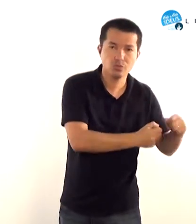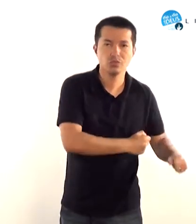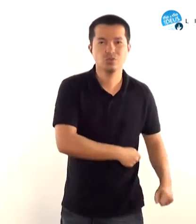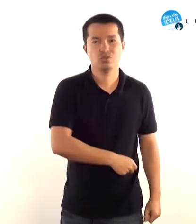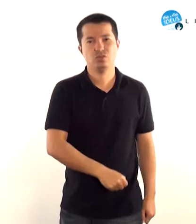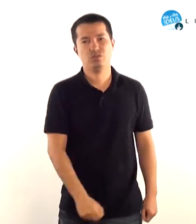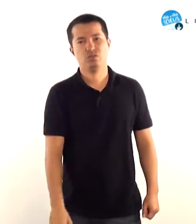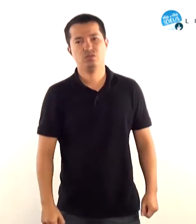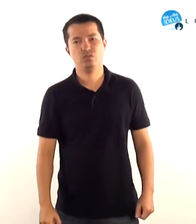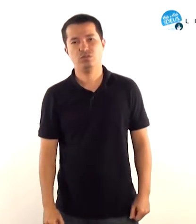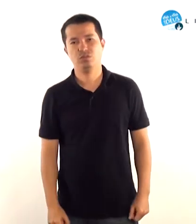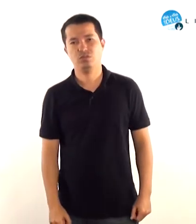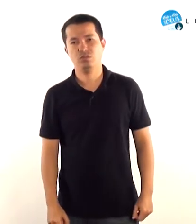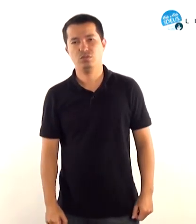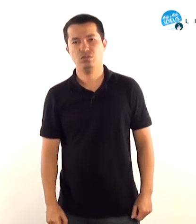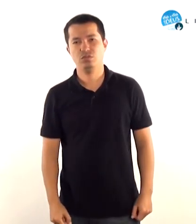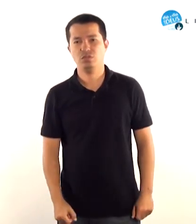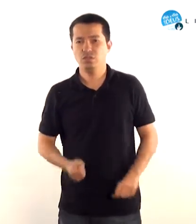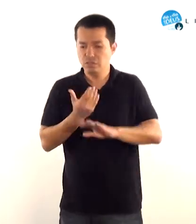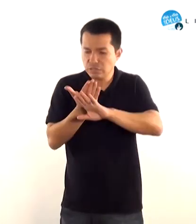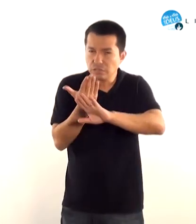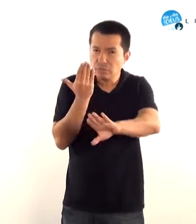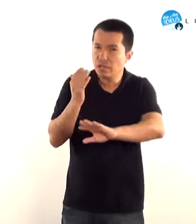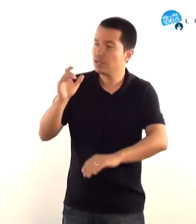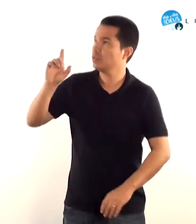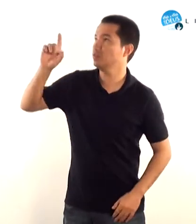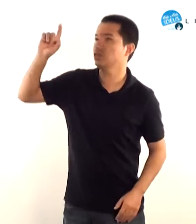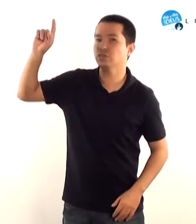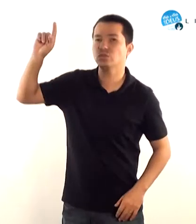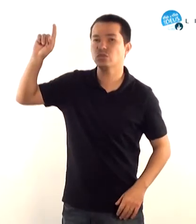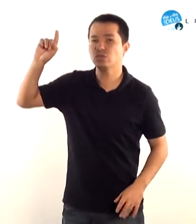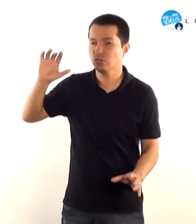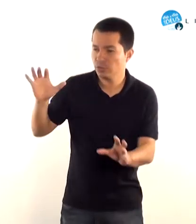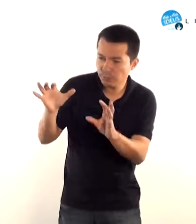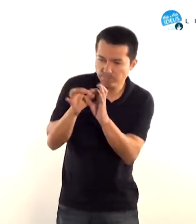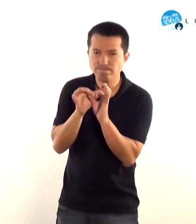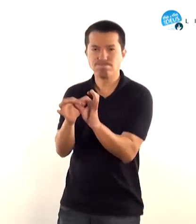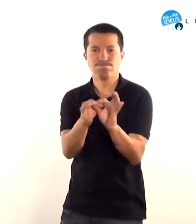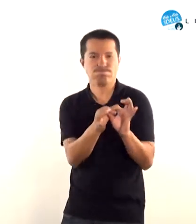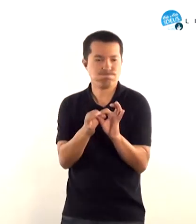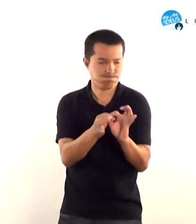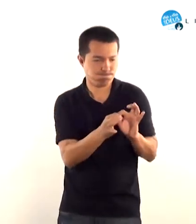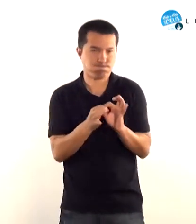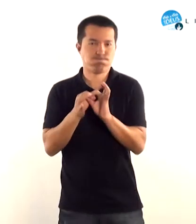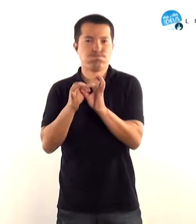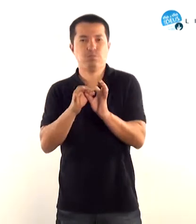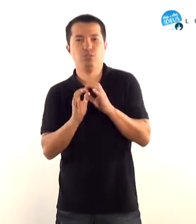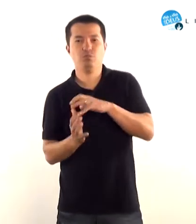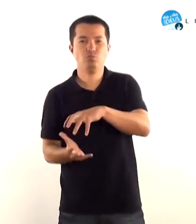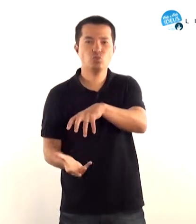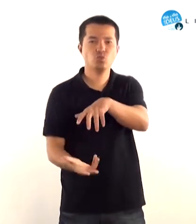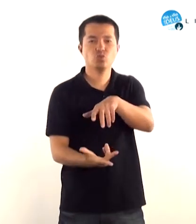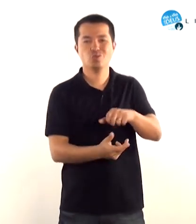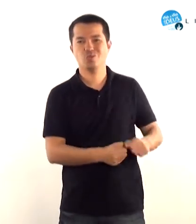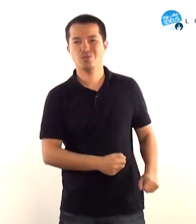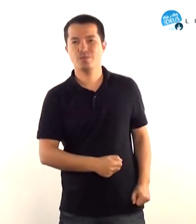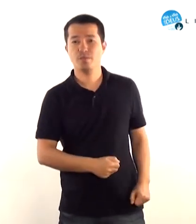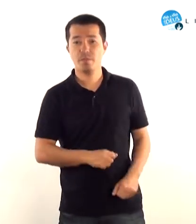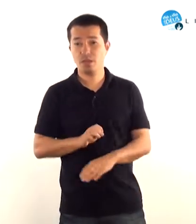de valores que o mundo do seu tempo tinha. E Efésios capítulo 2 vai ensinar para a gente que